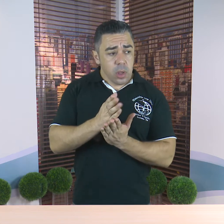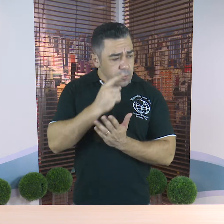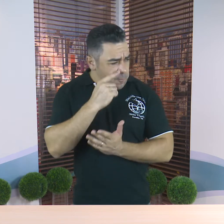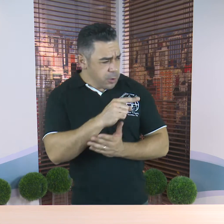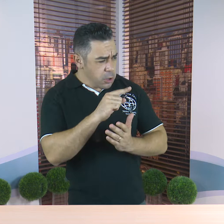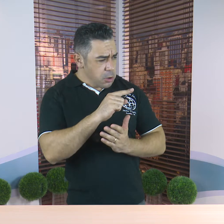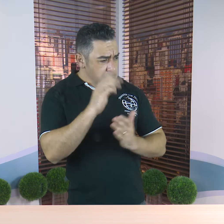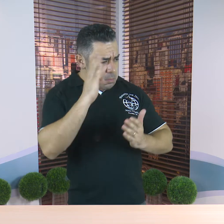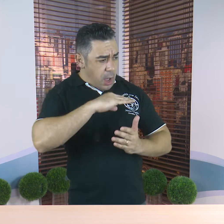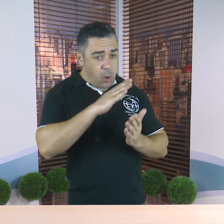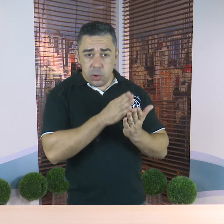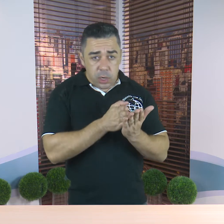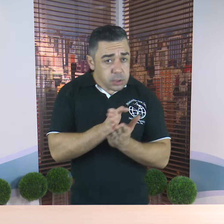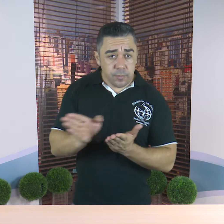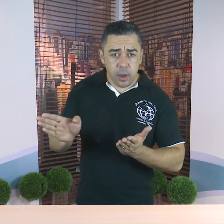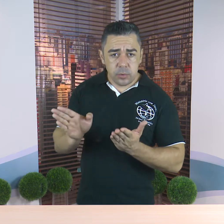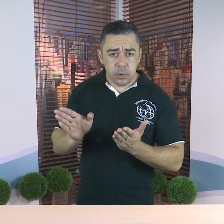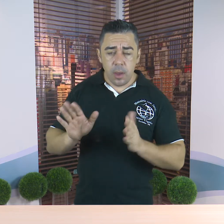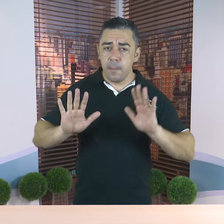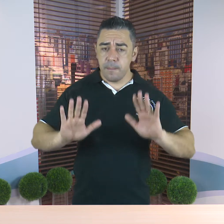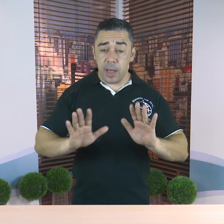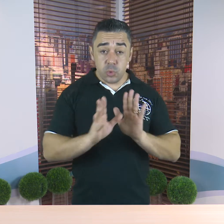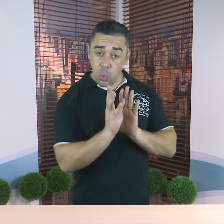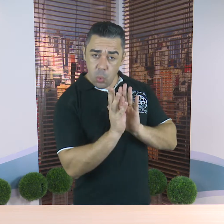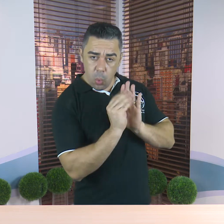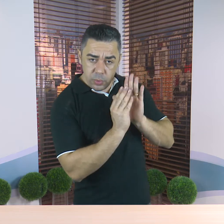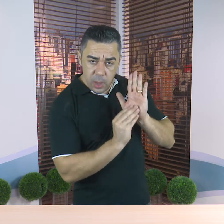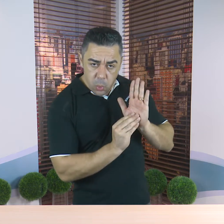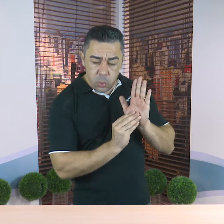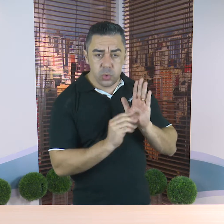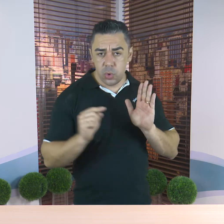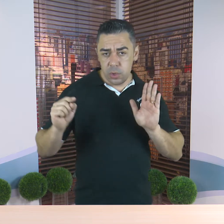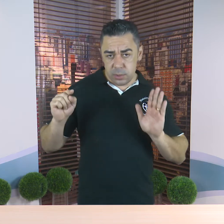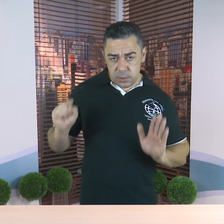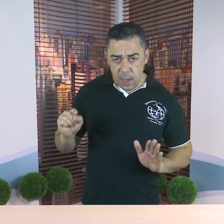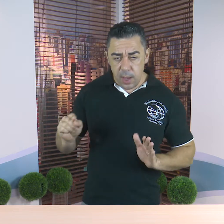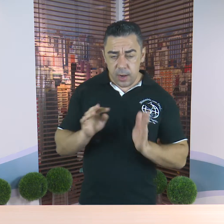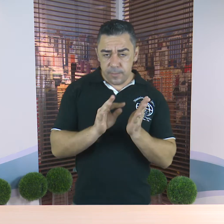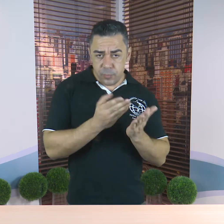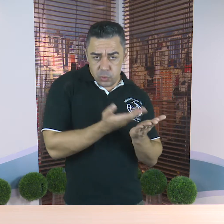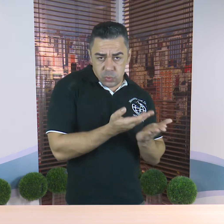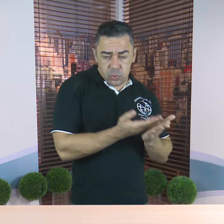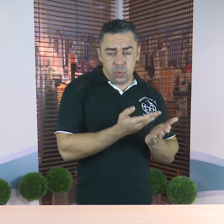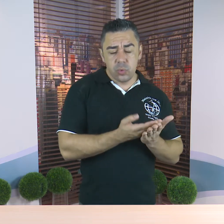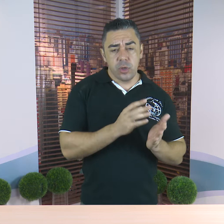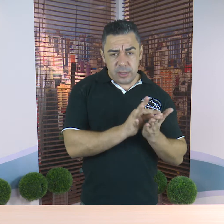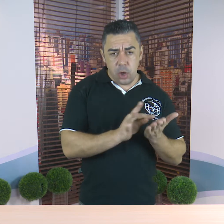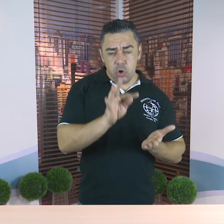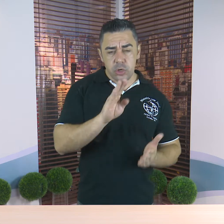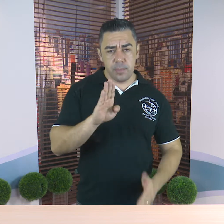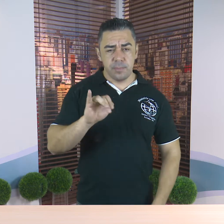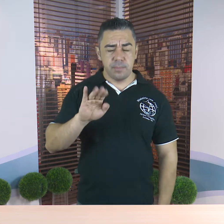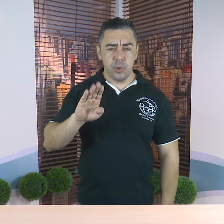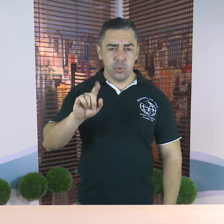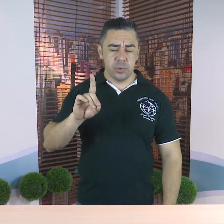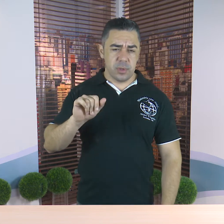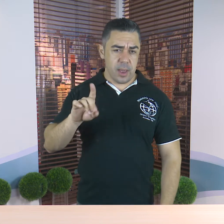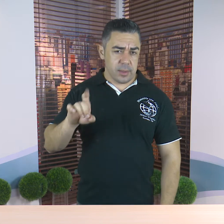de adentrarmos no conteúdo da teologia de Bildade, vou aproveitar a oportunidade para acrescentar um